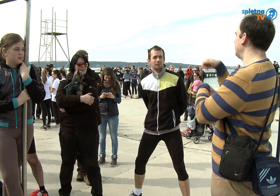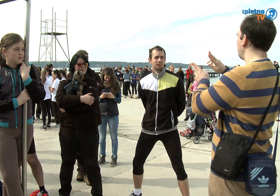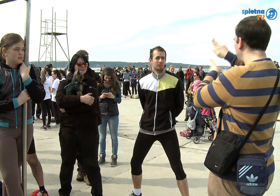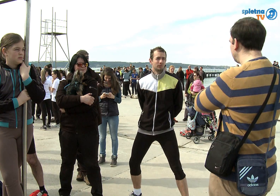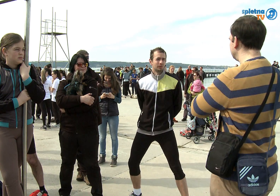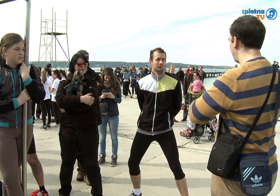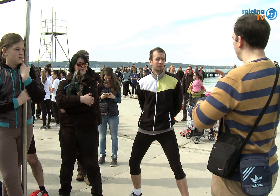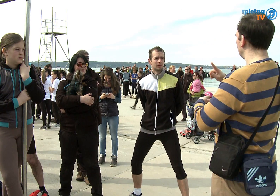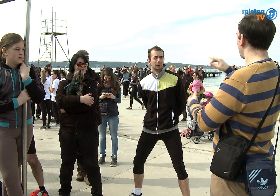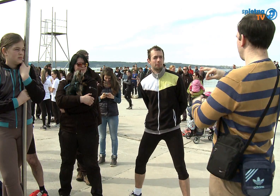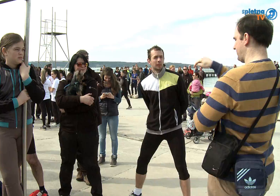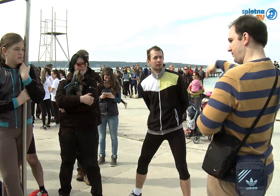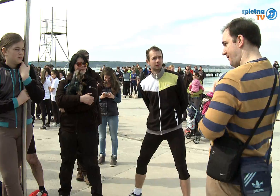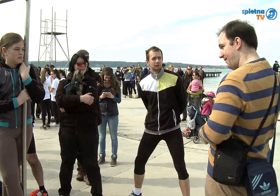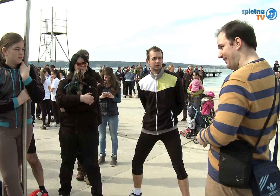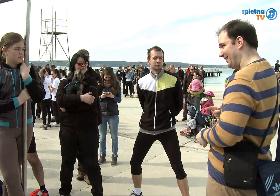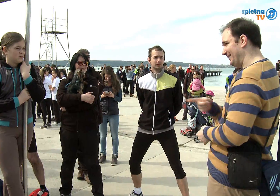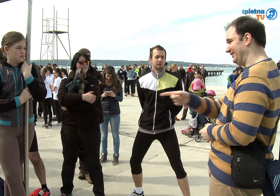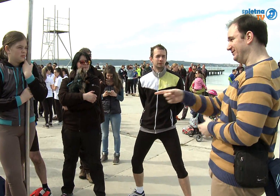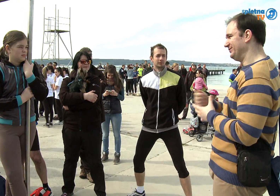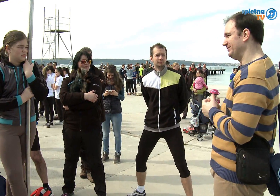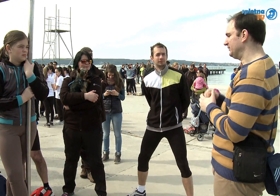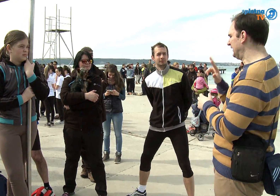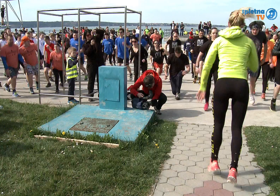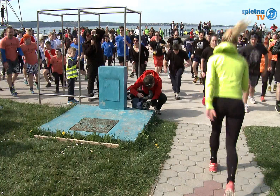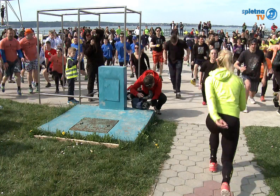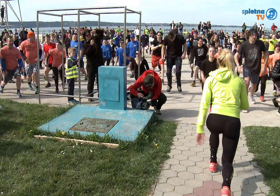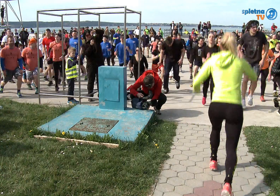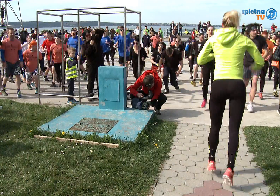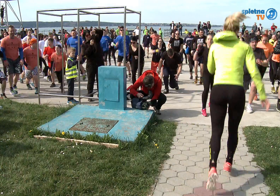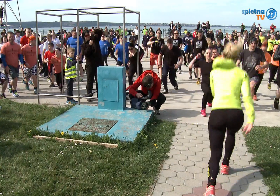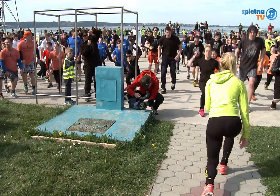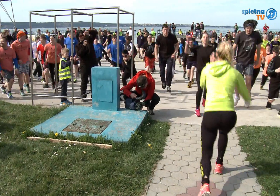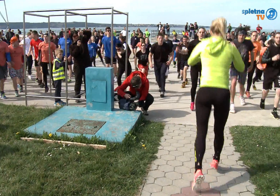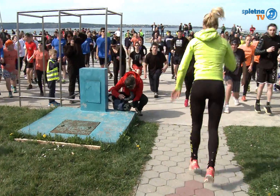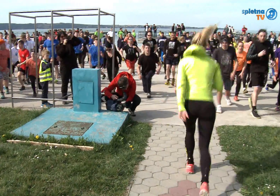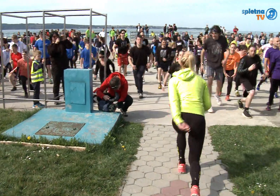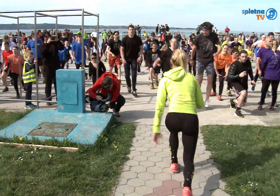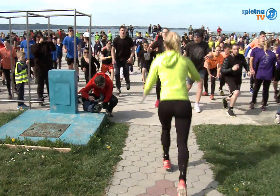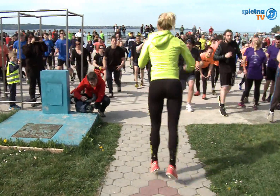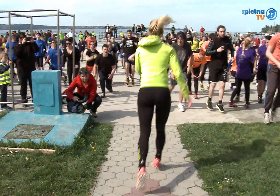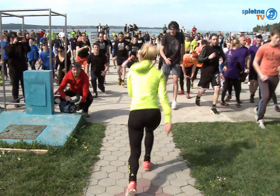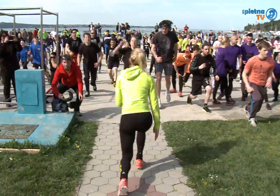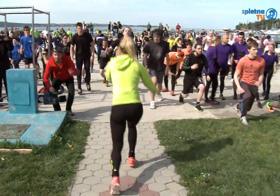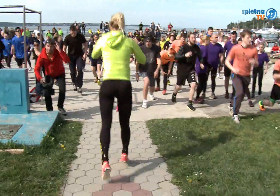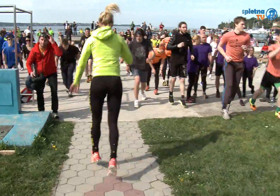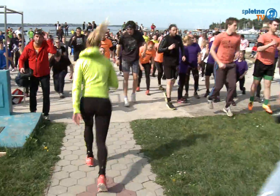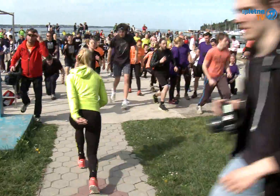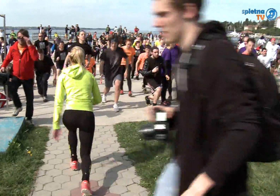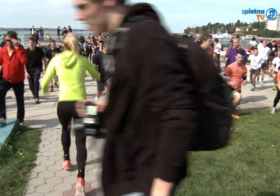Piran do 2 majhnih pomoljčkov. Pridite proti startu. Prve 3 ekipe iz startne